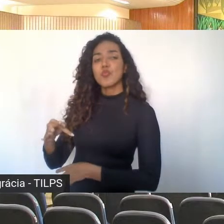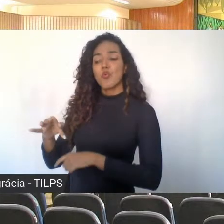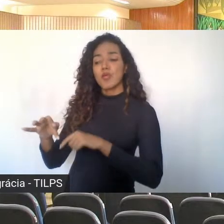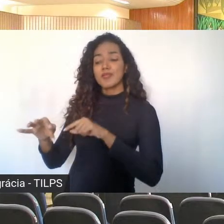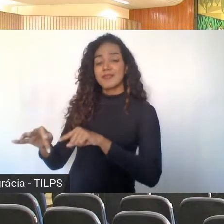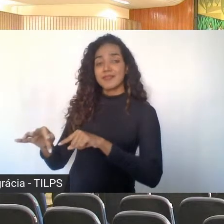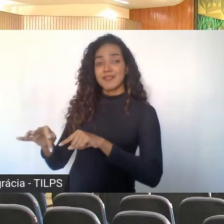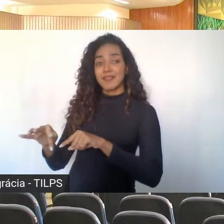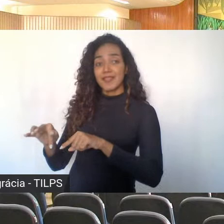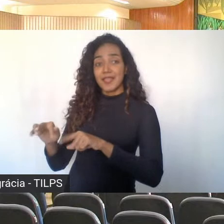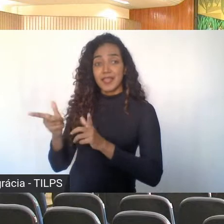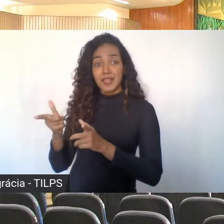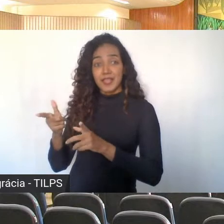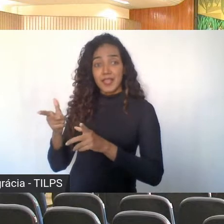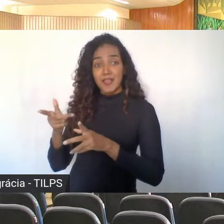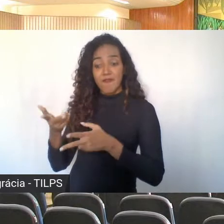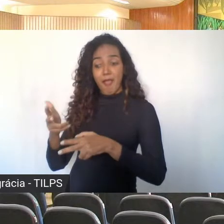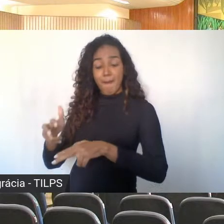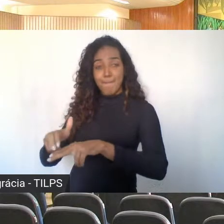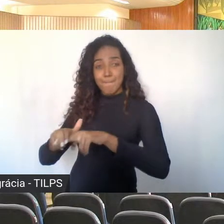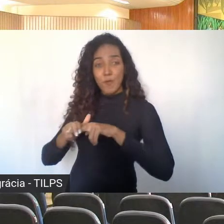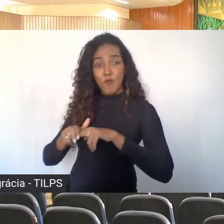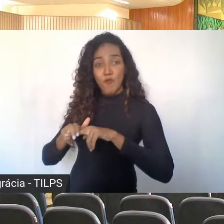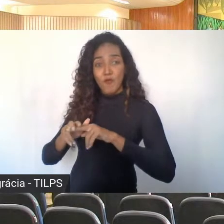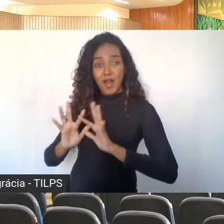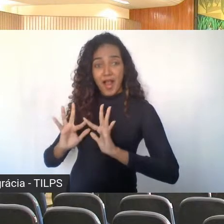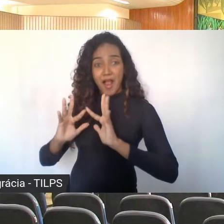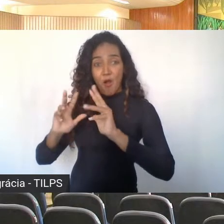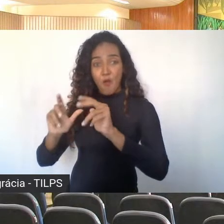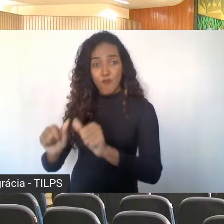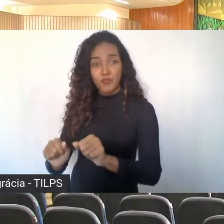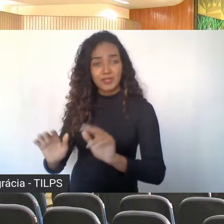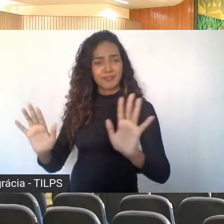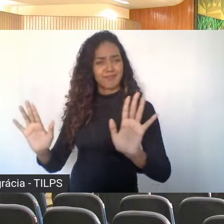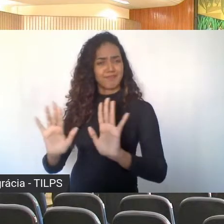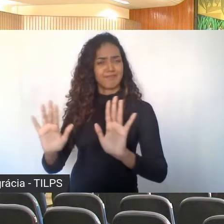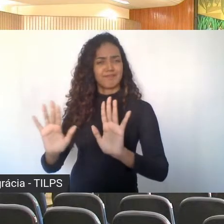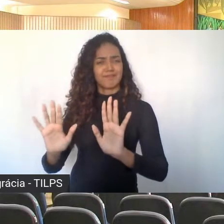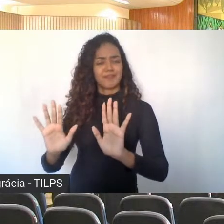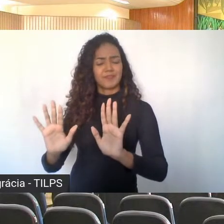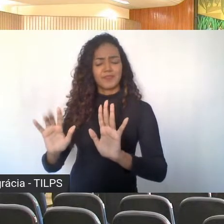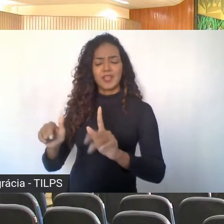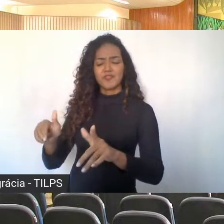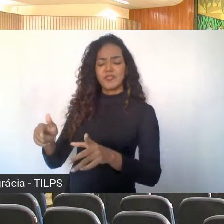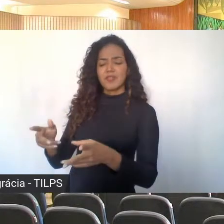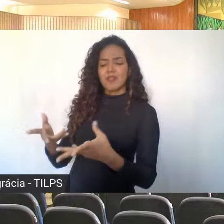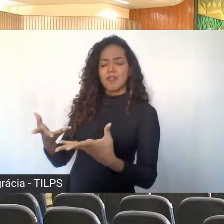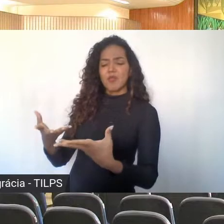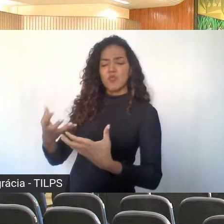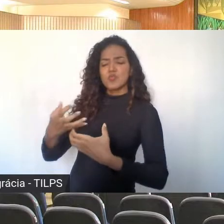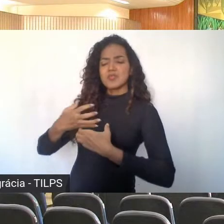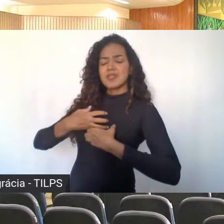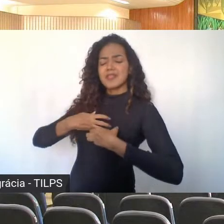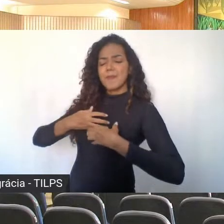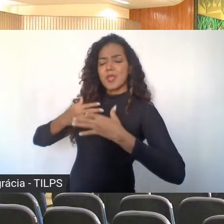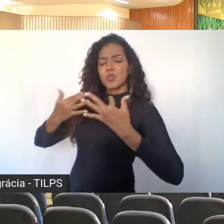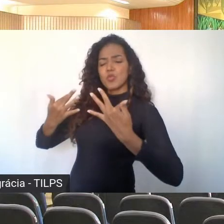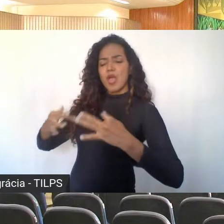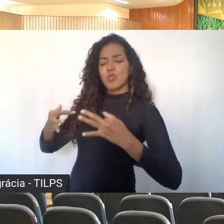fim, mas olharmos para a experiência da dor como algo que pode nos